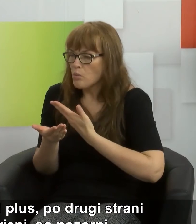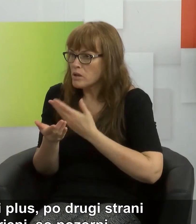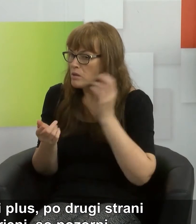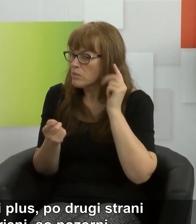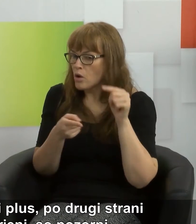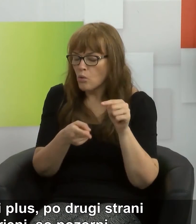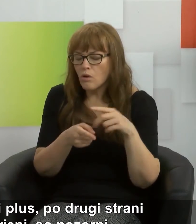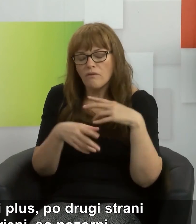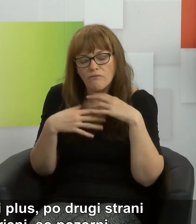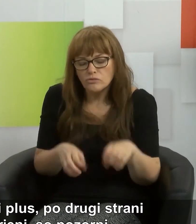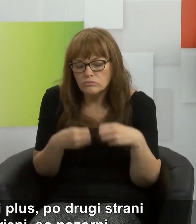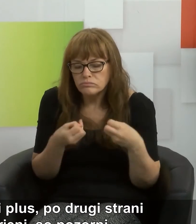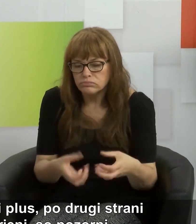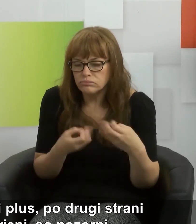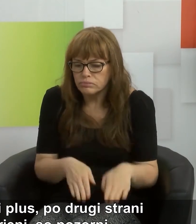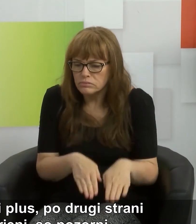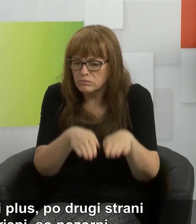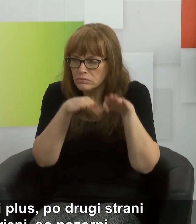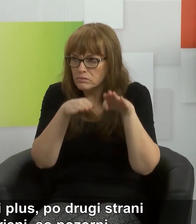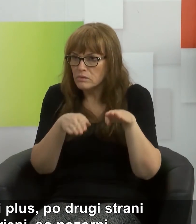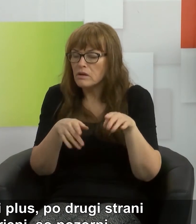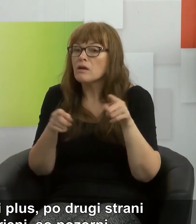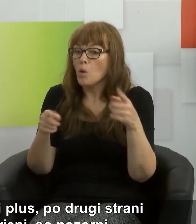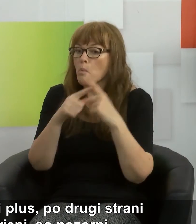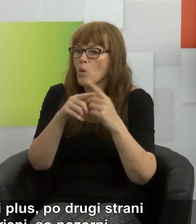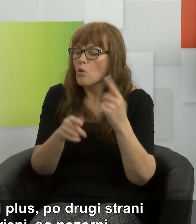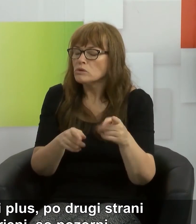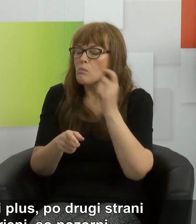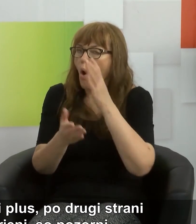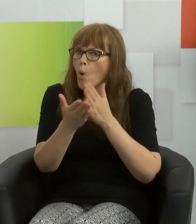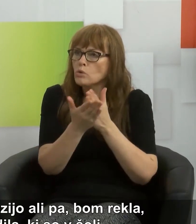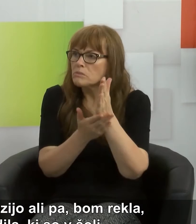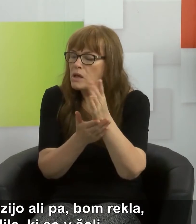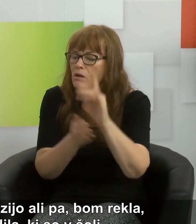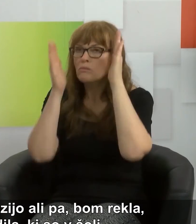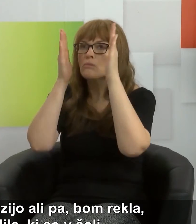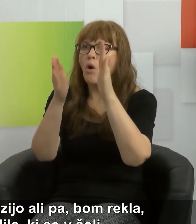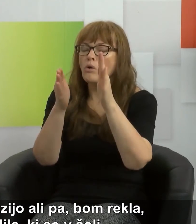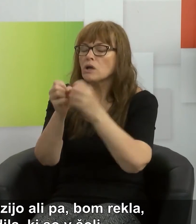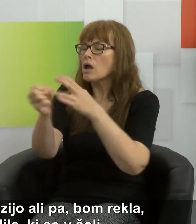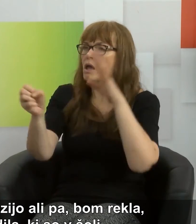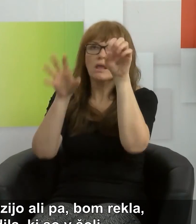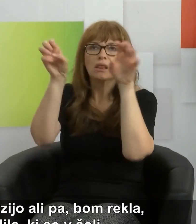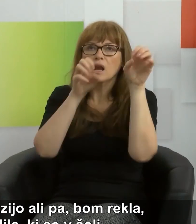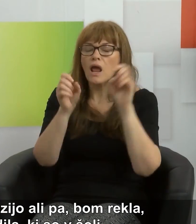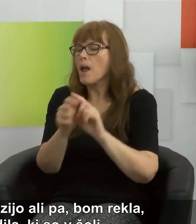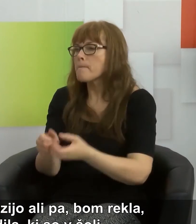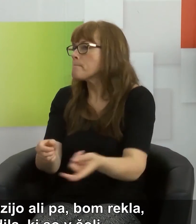za njih plus. Po drugi strani so dosti bolj usmerjeni, so pozorni, dosti hitreje in